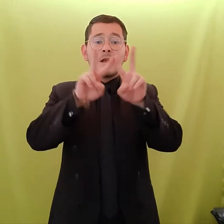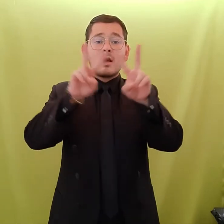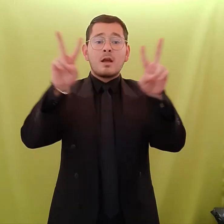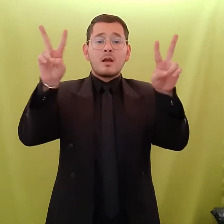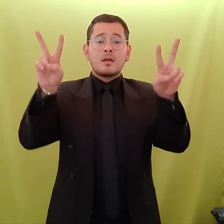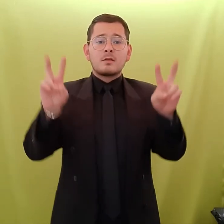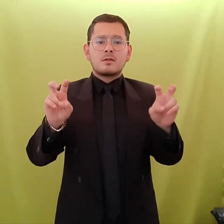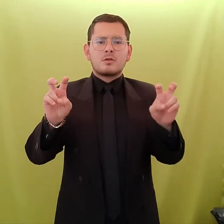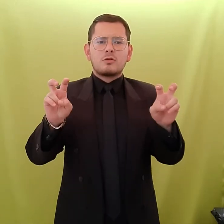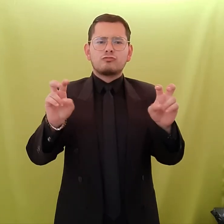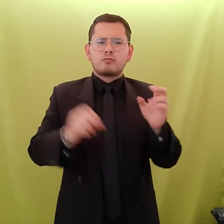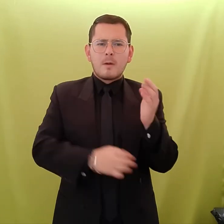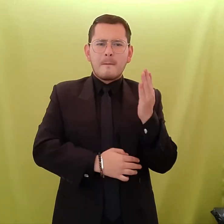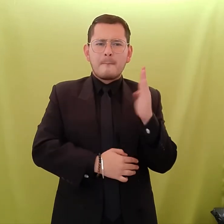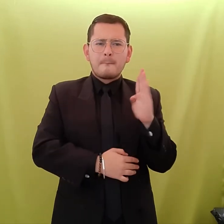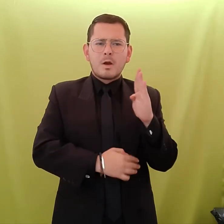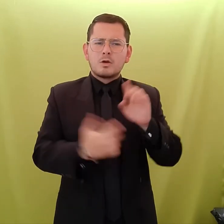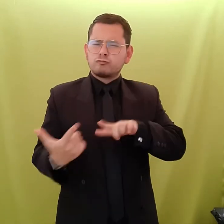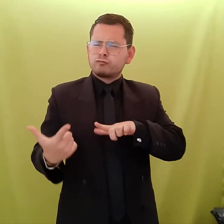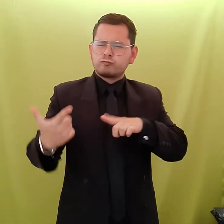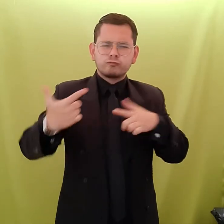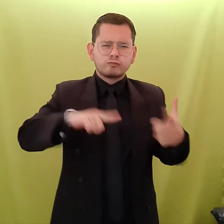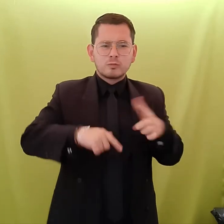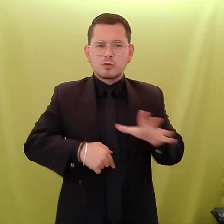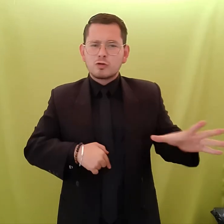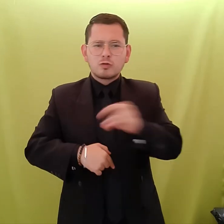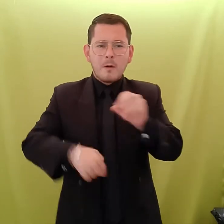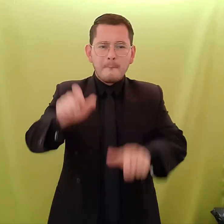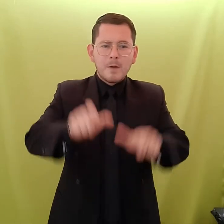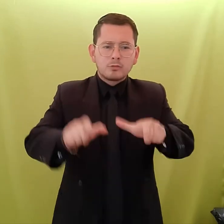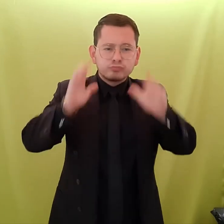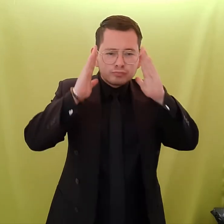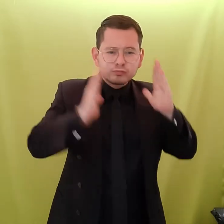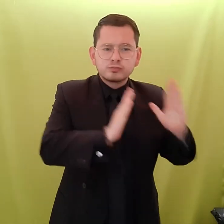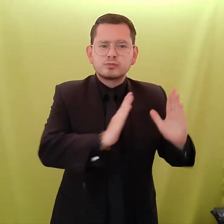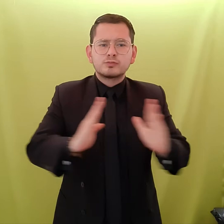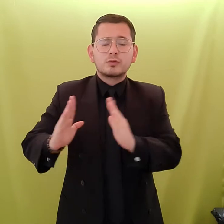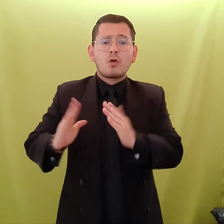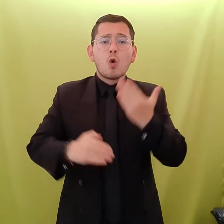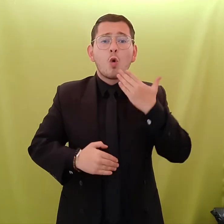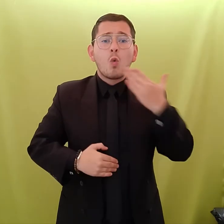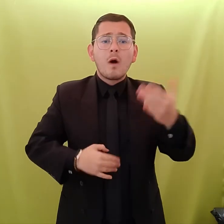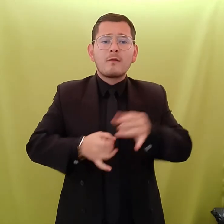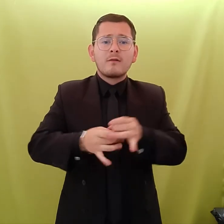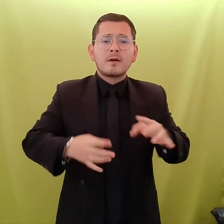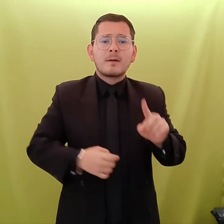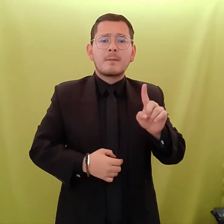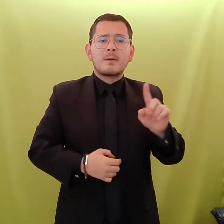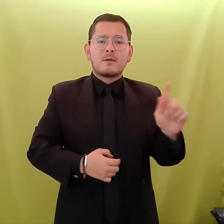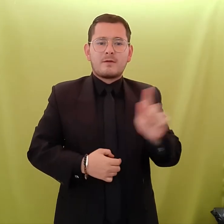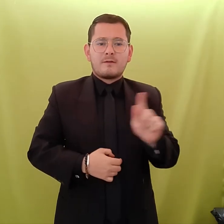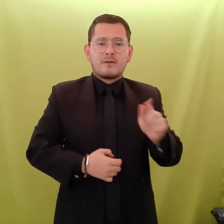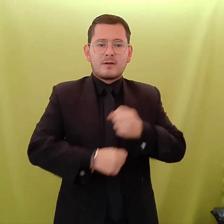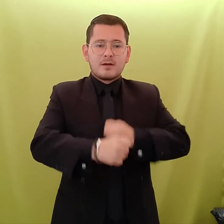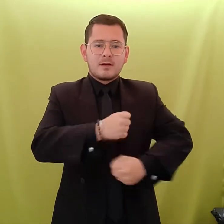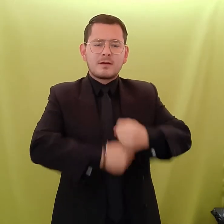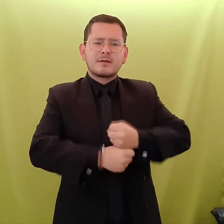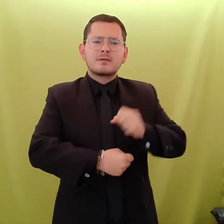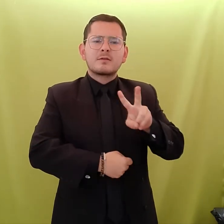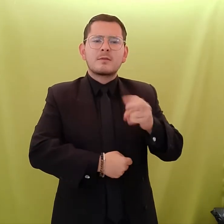Baños listos para el servicio de todos. Desde este 1 de febrero de 2022, los baños públicos ubicados en la Plaza de